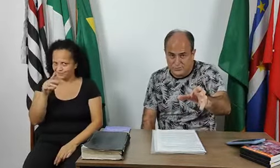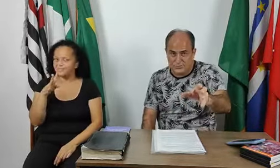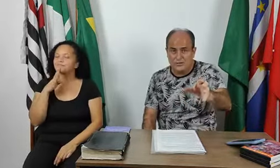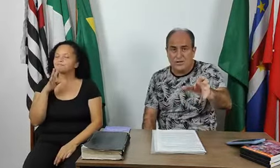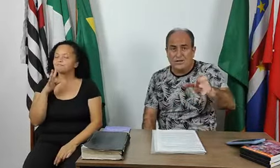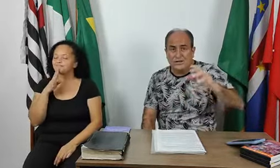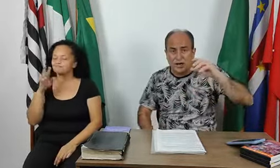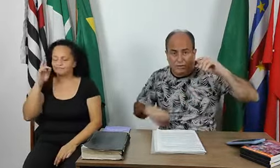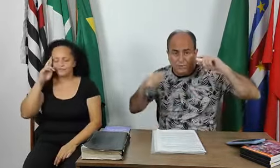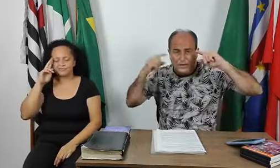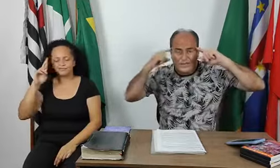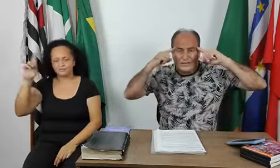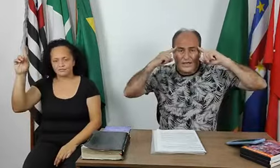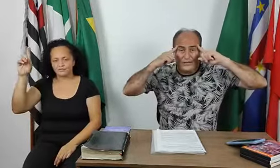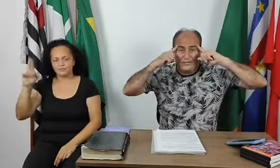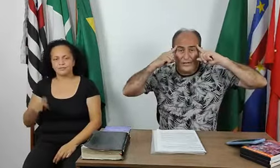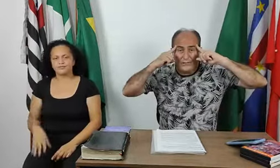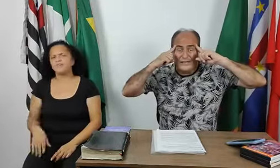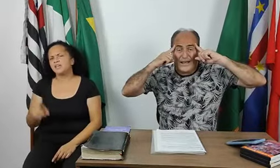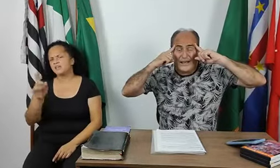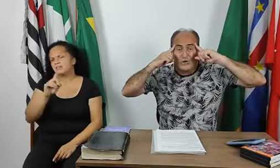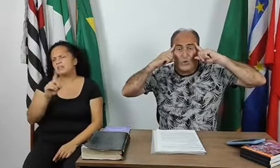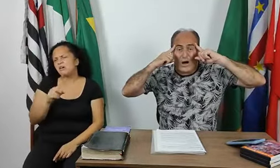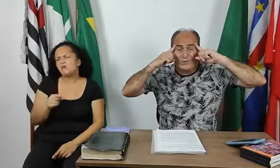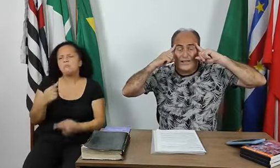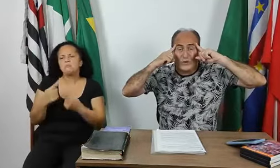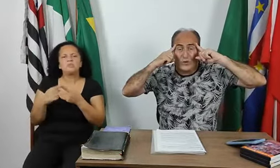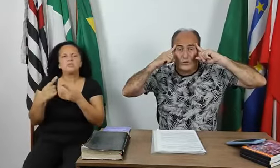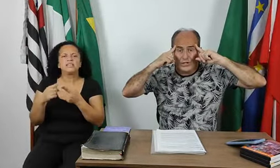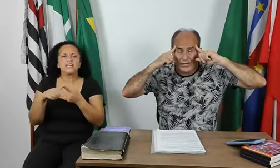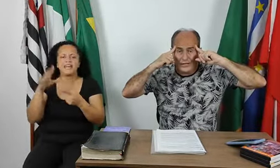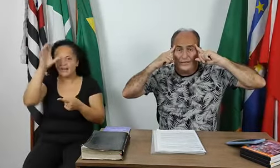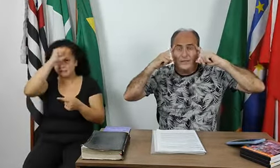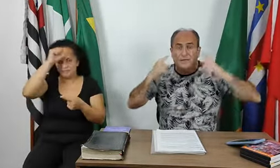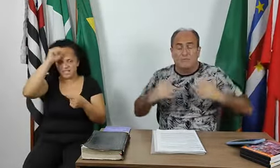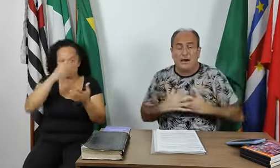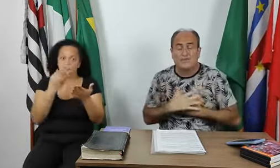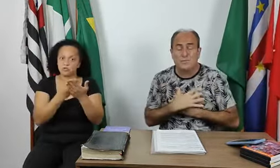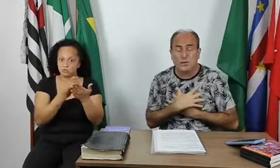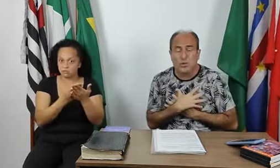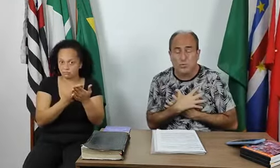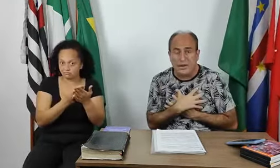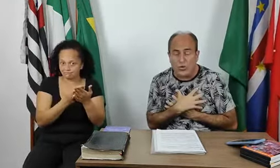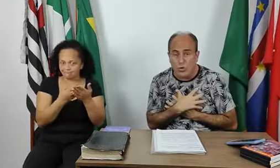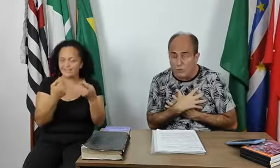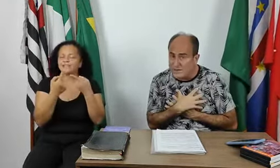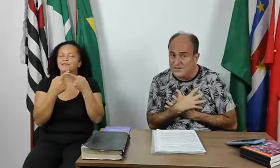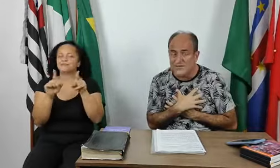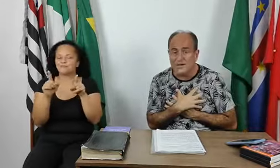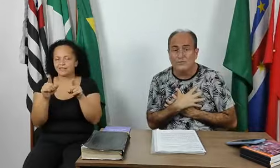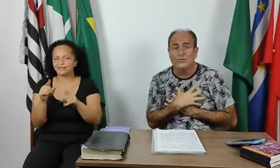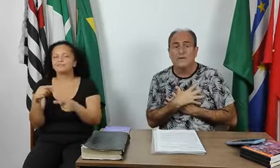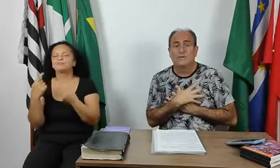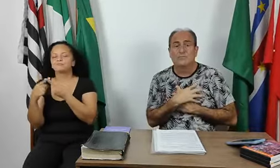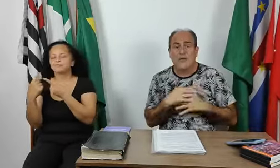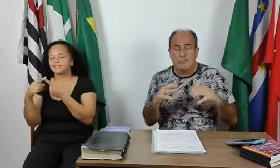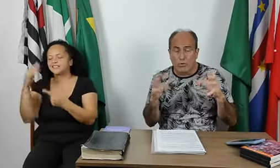Deus, não pelo entendimento intelectual da teologia, mas pela